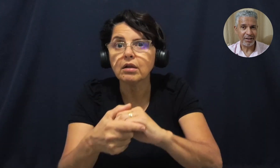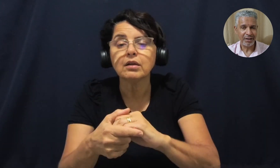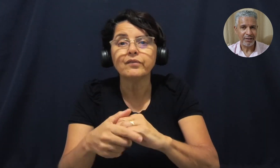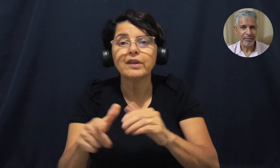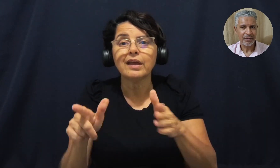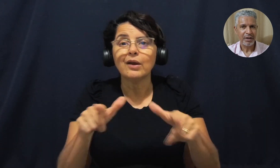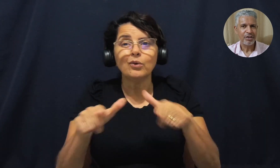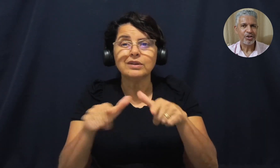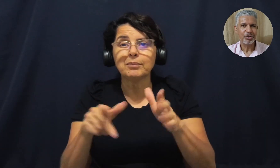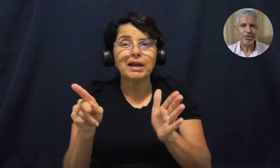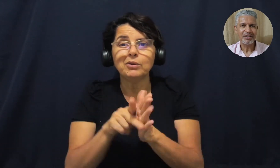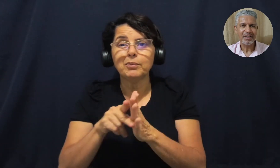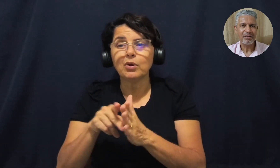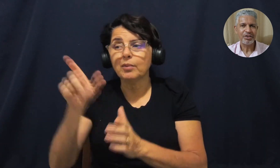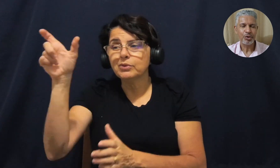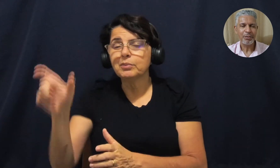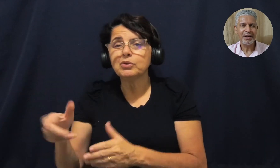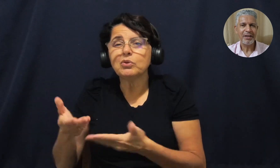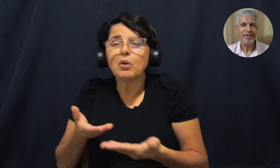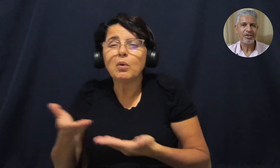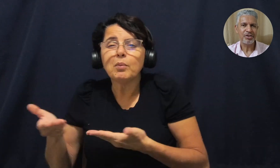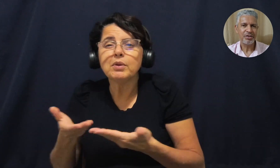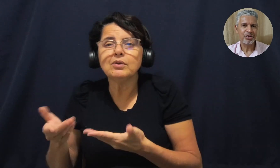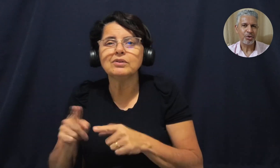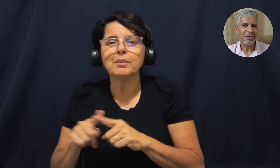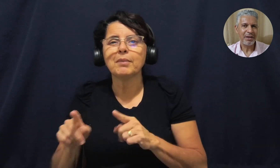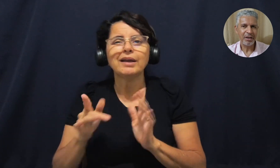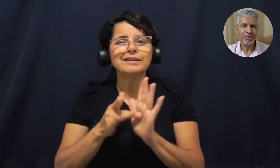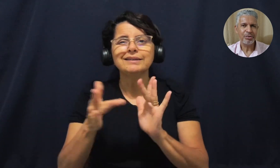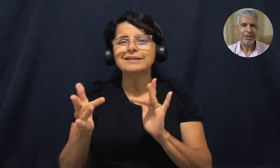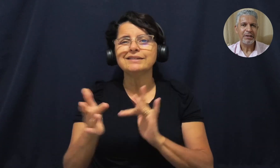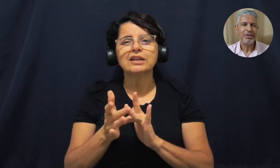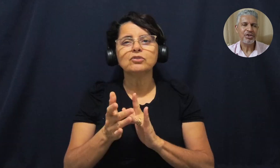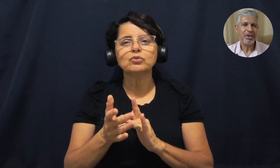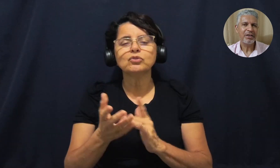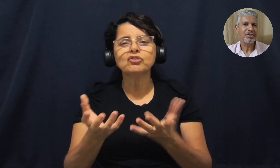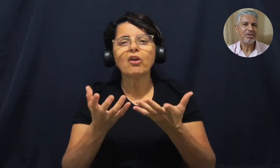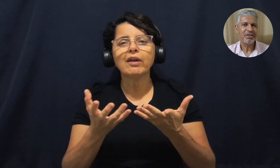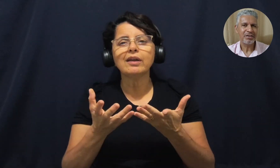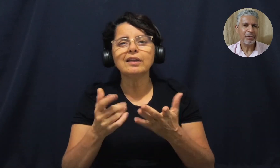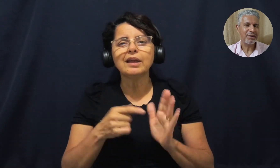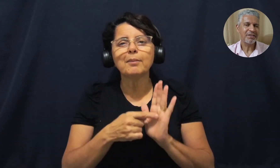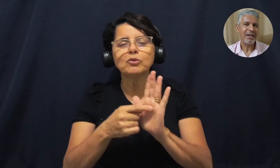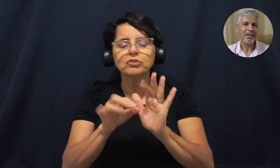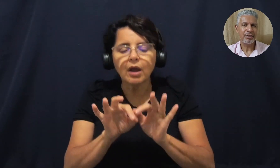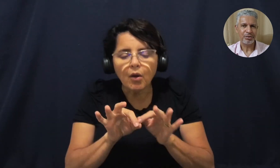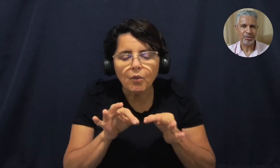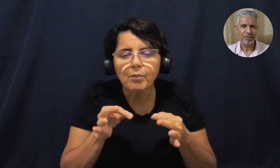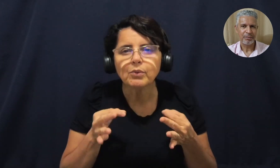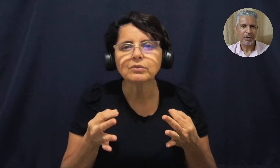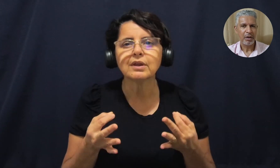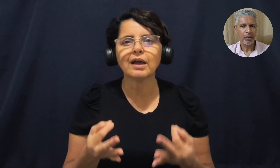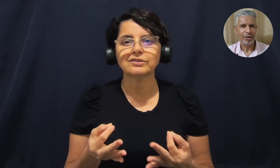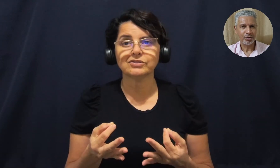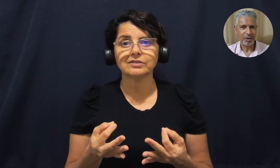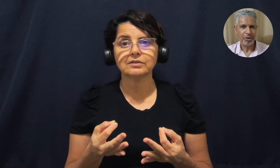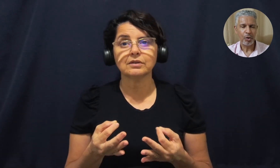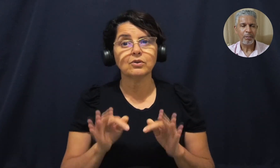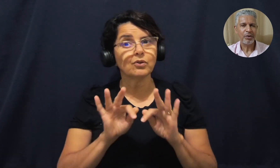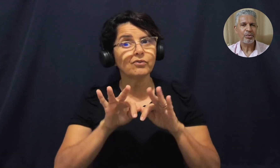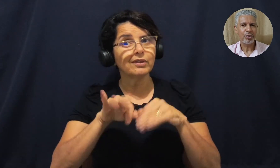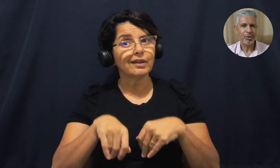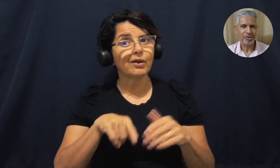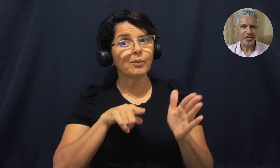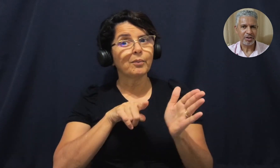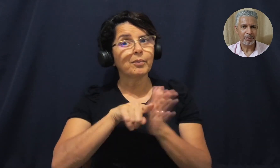mas aqui Jesus estava se humilhando diante de simples galileus. Quando